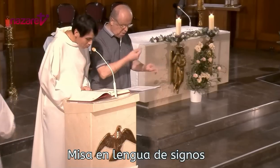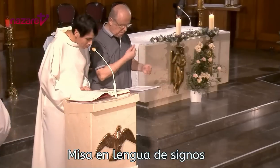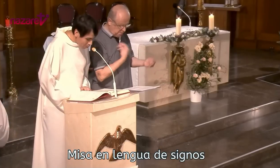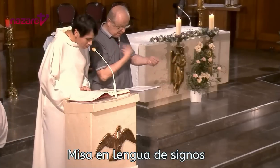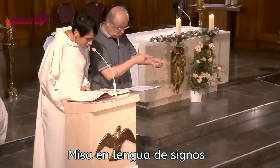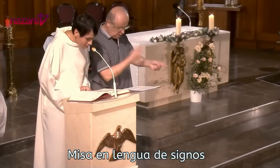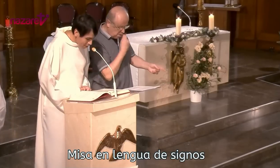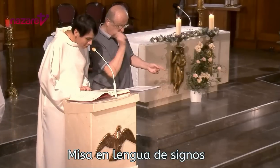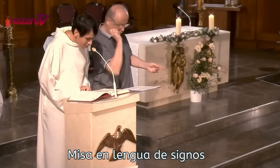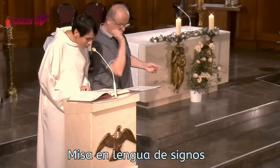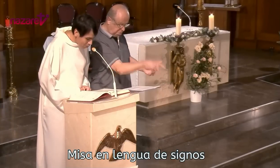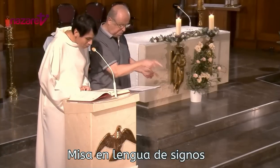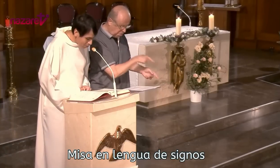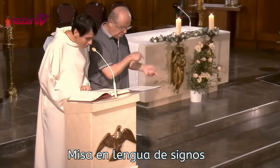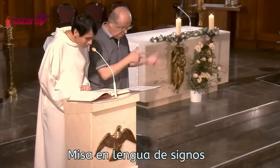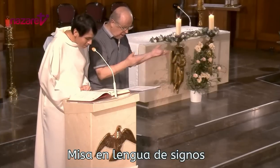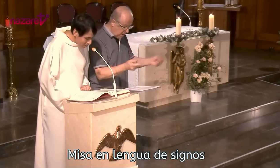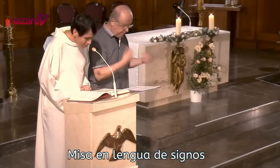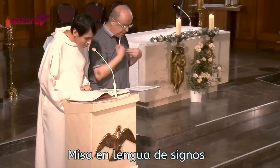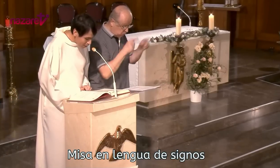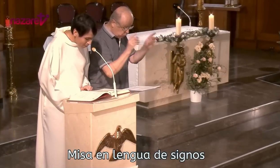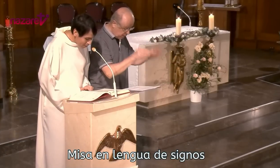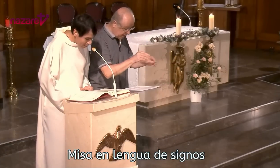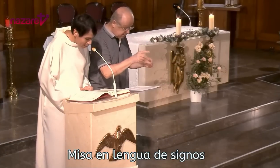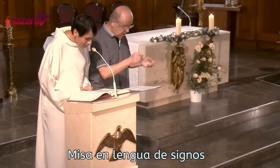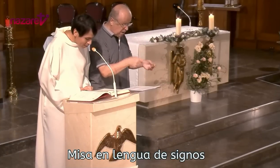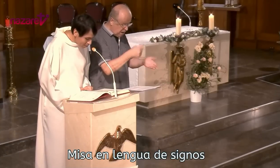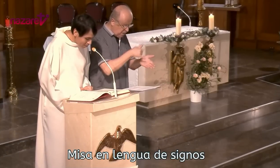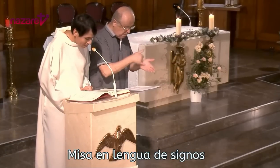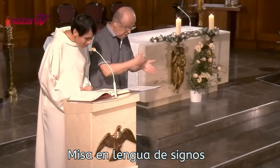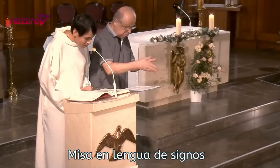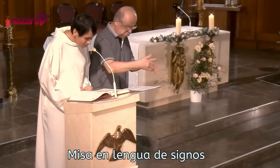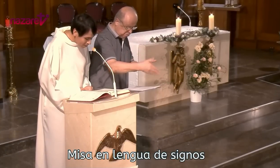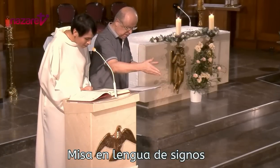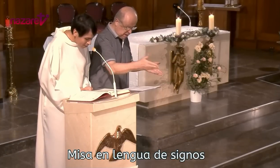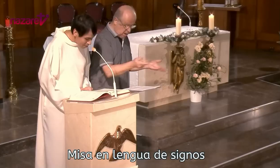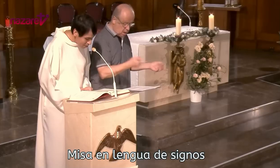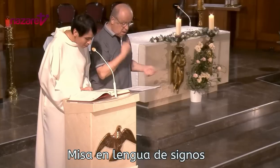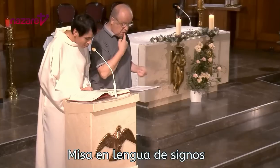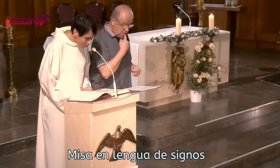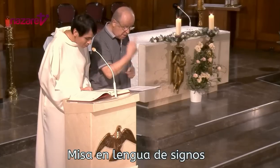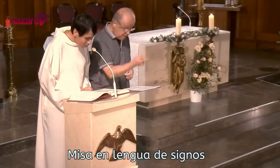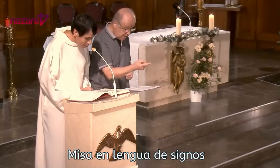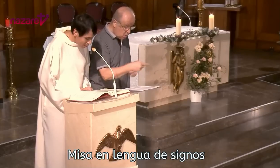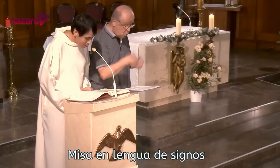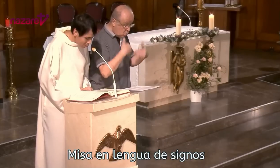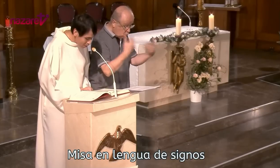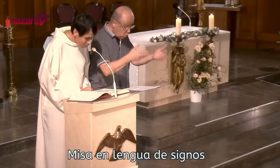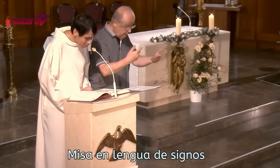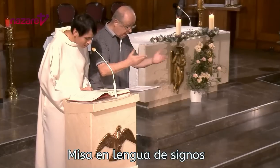¿cuándo pasará la luna nueva para vender el grano y el sábado para abrir los sacos de